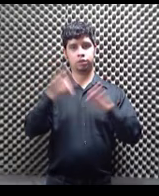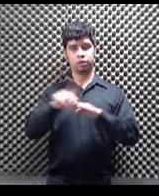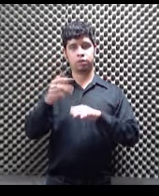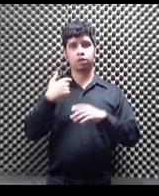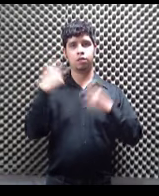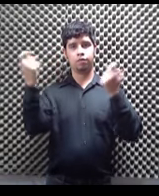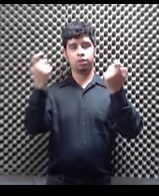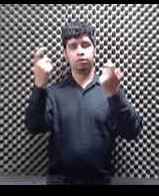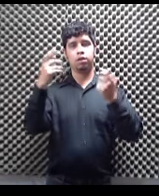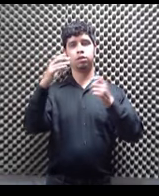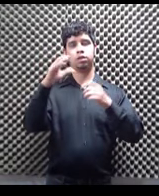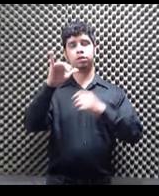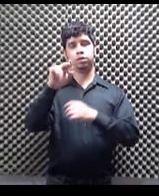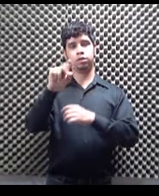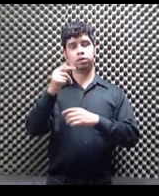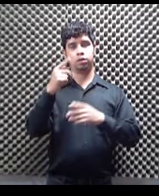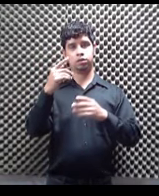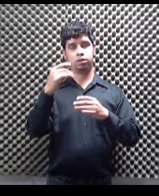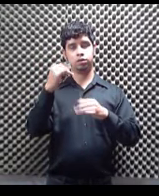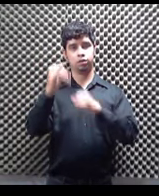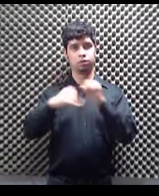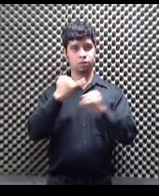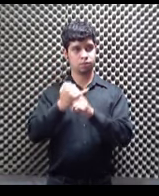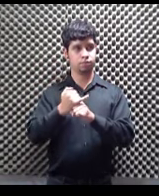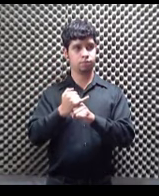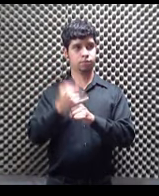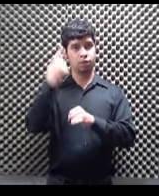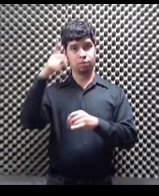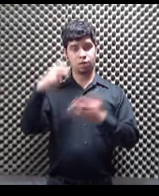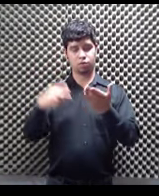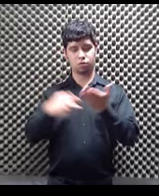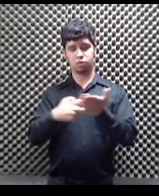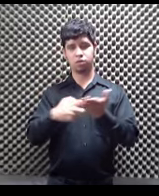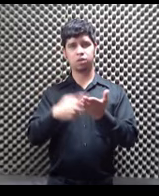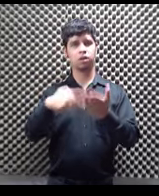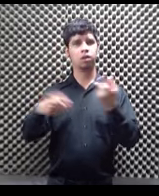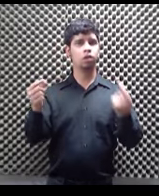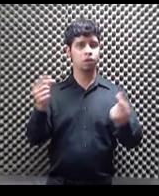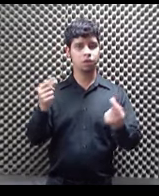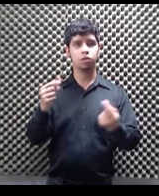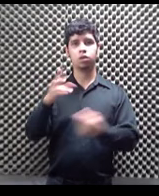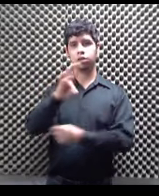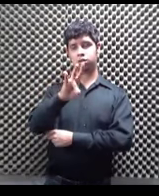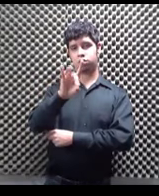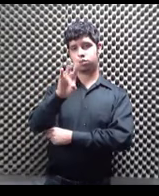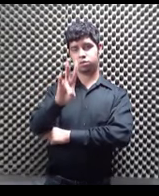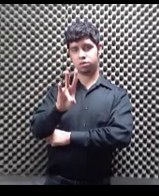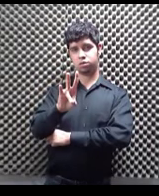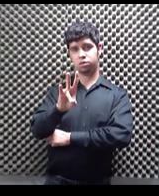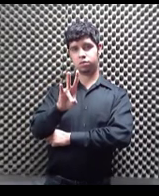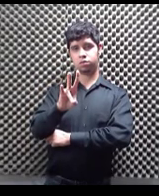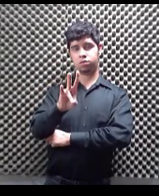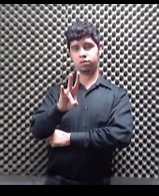Cine Internacional de San Juan. ¿Para los boletos? Para los boletos pueden llamar al